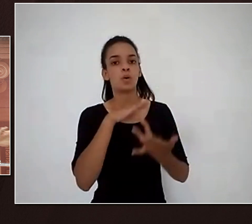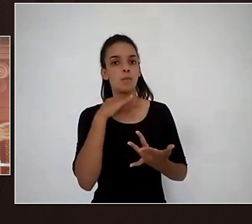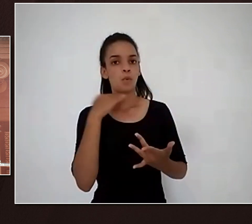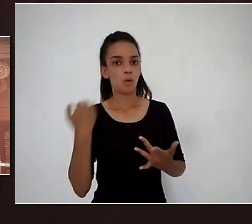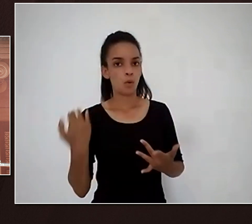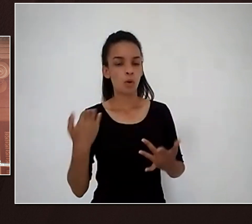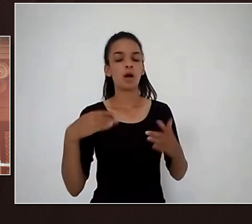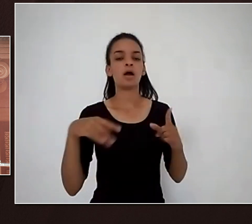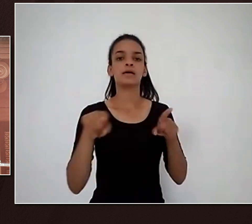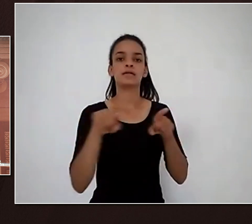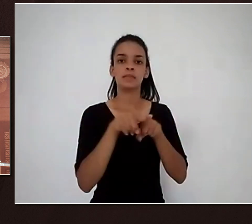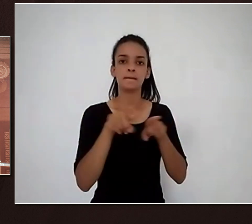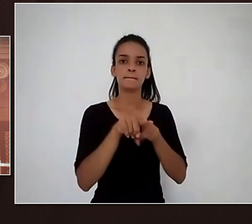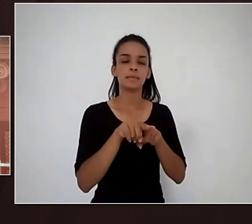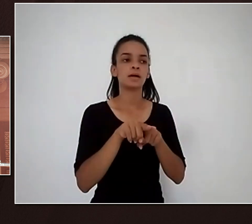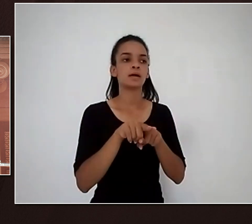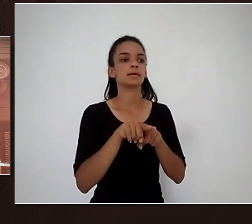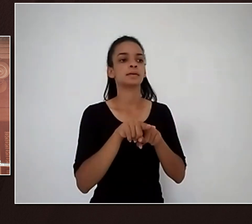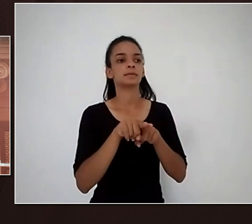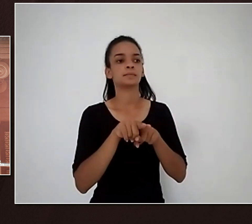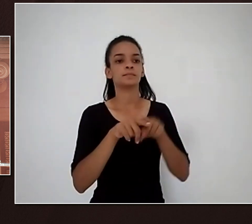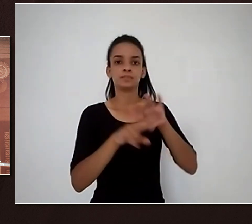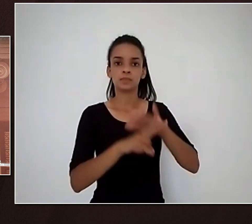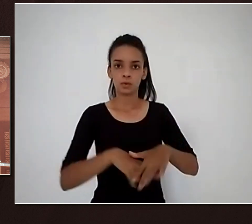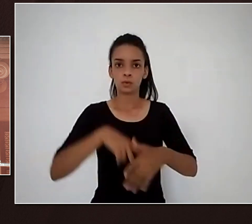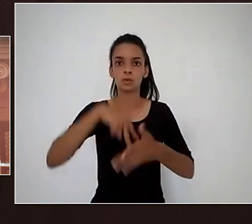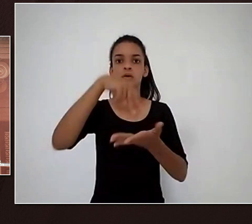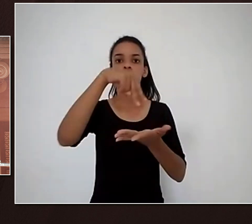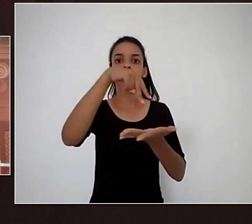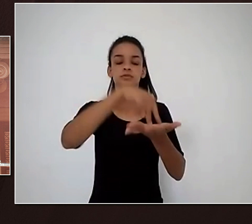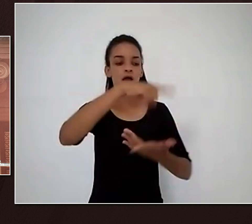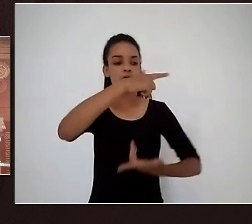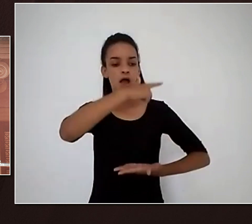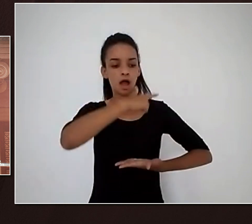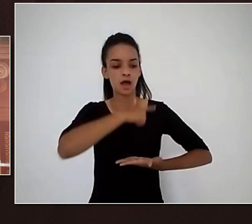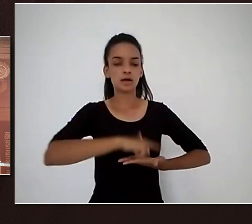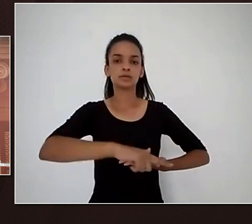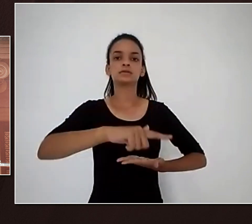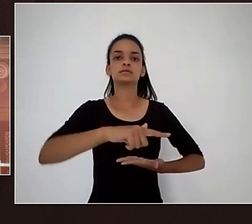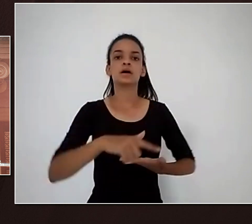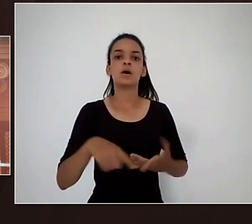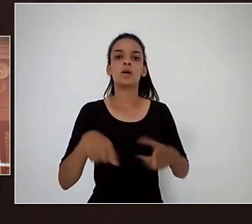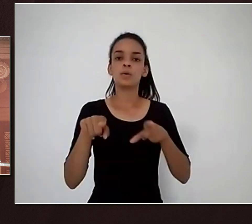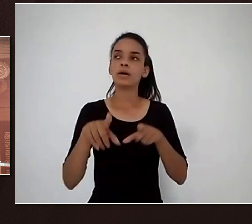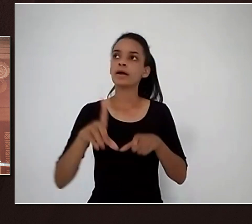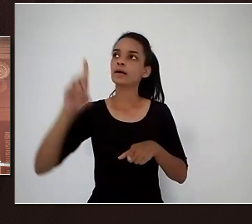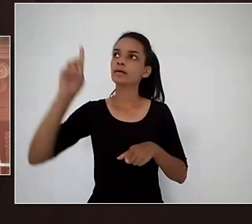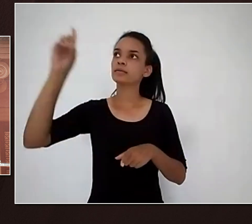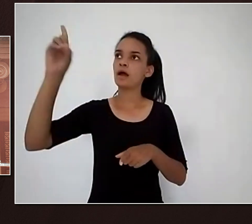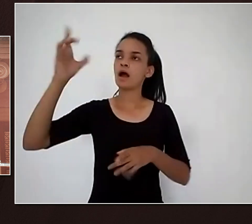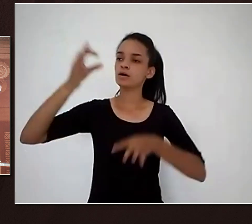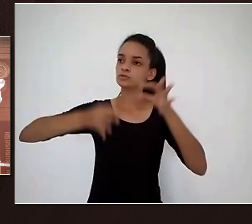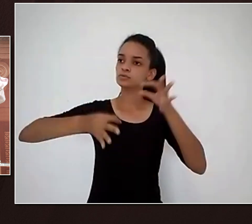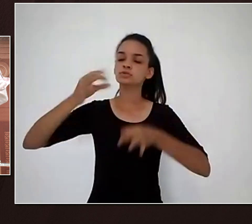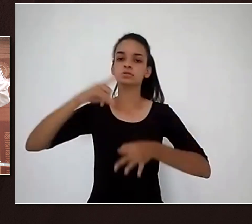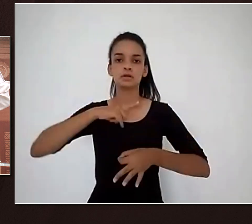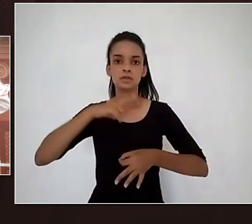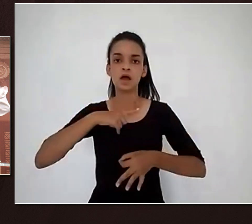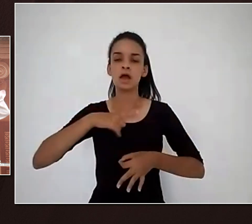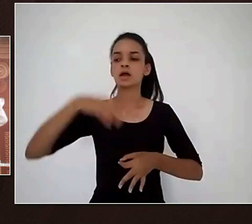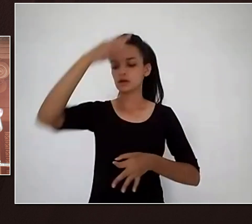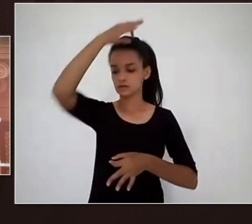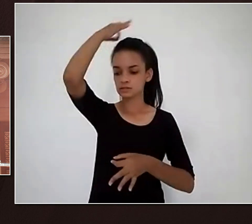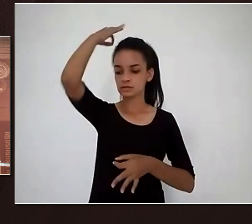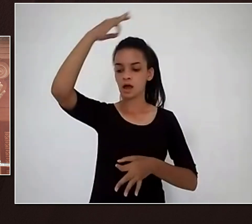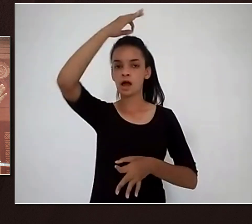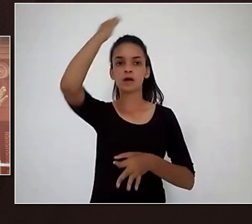Cristo, atendeu às exigências da justiça de Deus, da glória de Deus, da santidade de Deus, e novamente, queridos